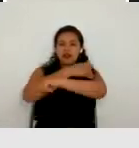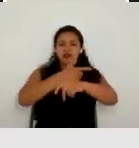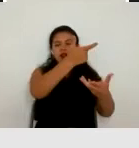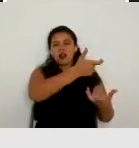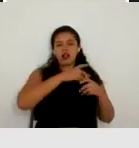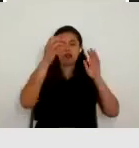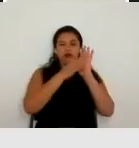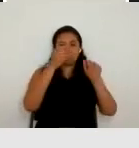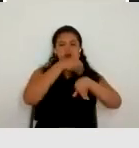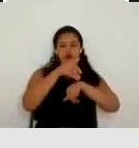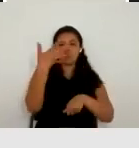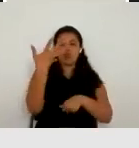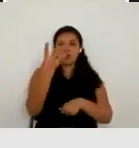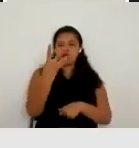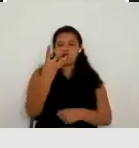4